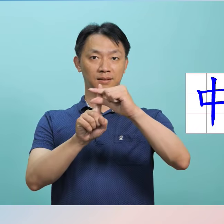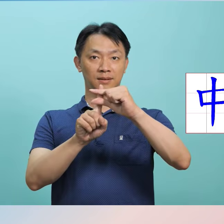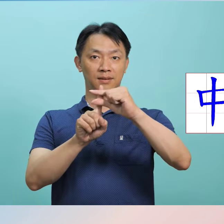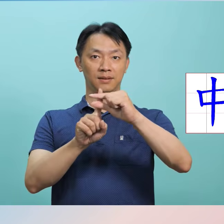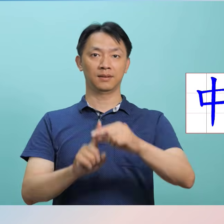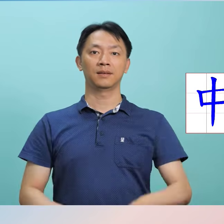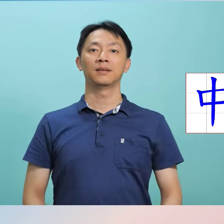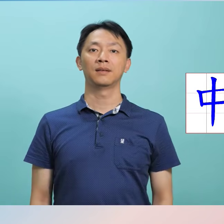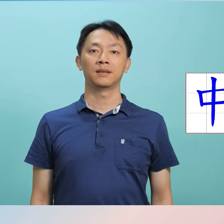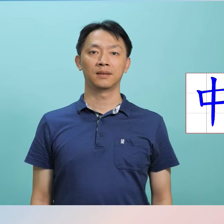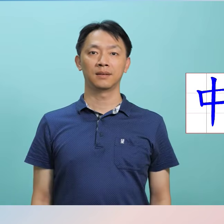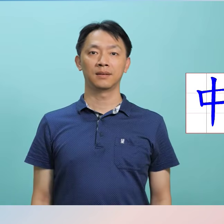中